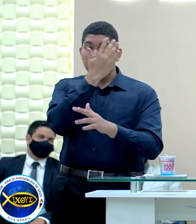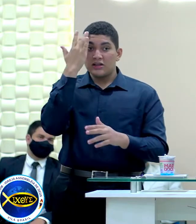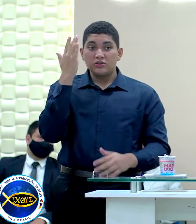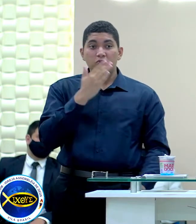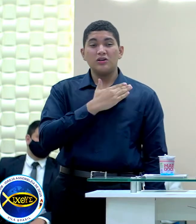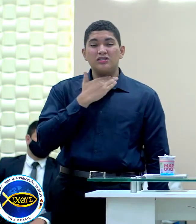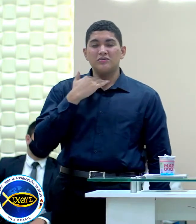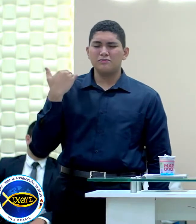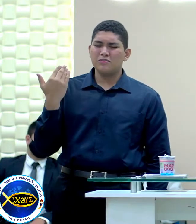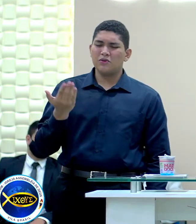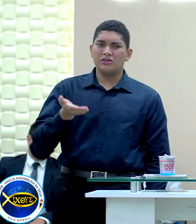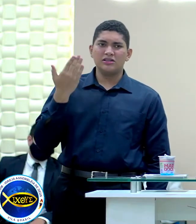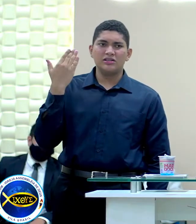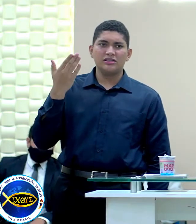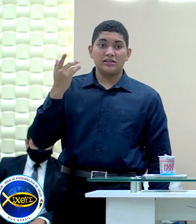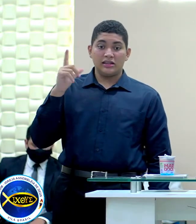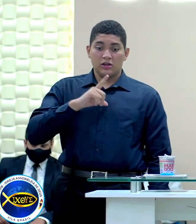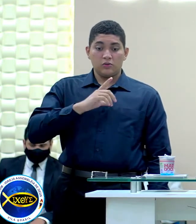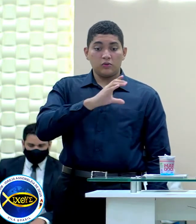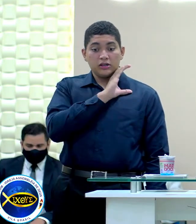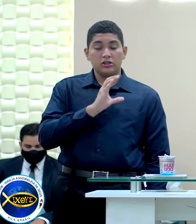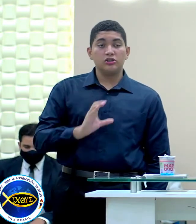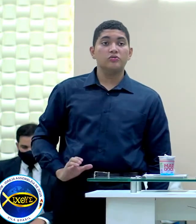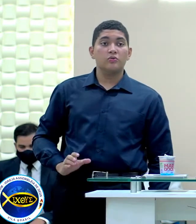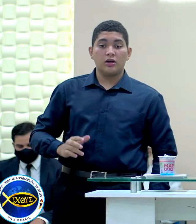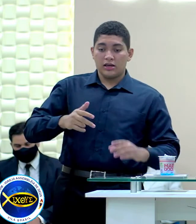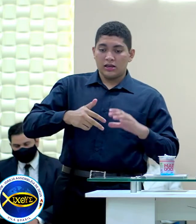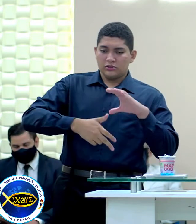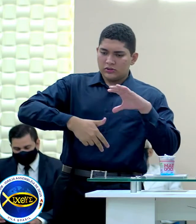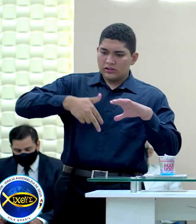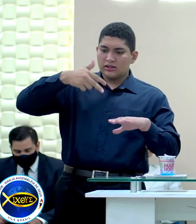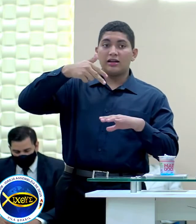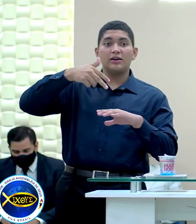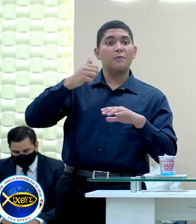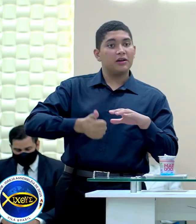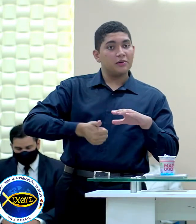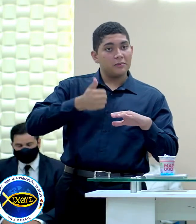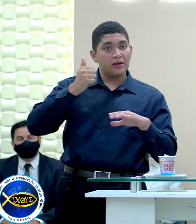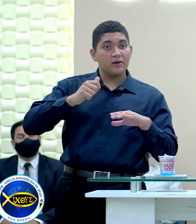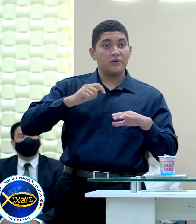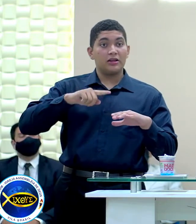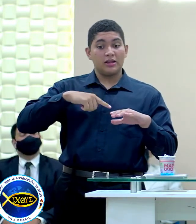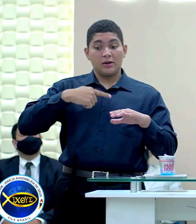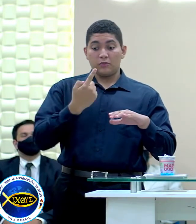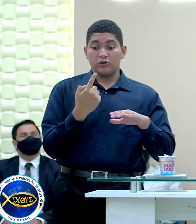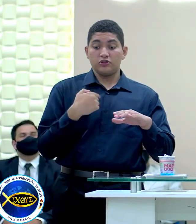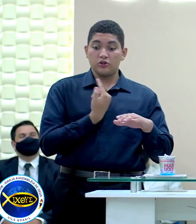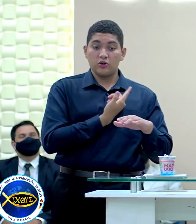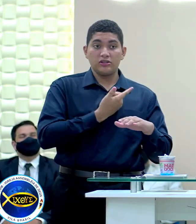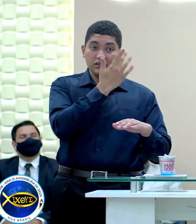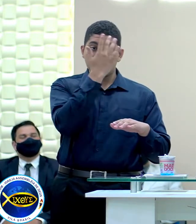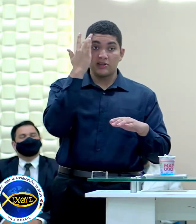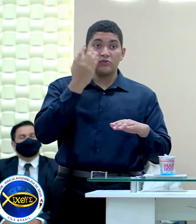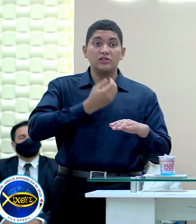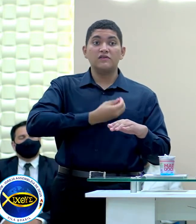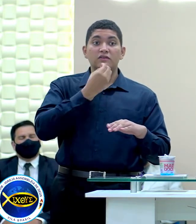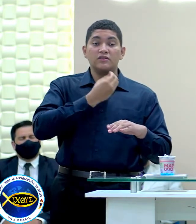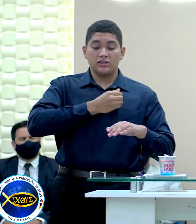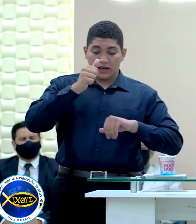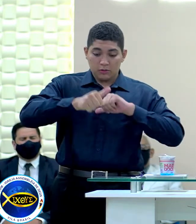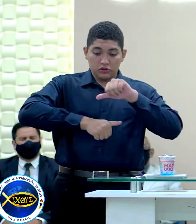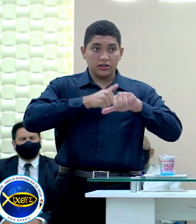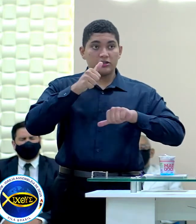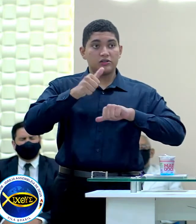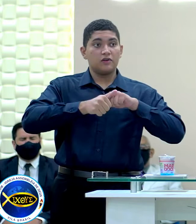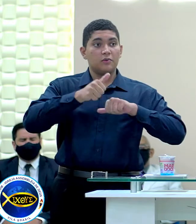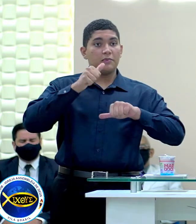que morreram em Cristo, ressuscitarão primeiro, depois nós, os que estamos vivos, seremos